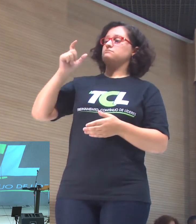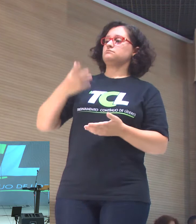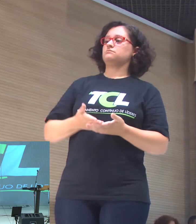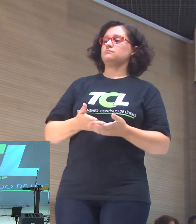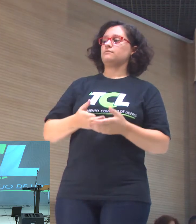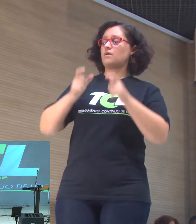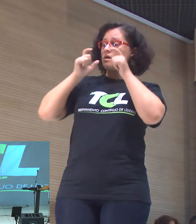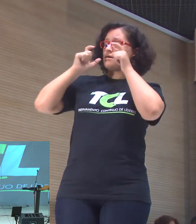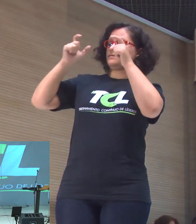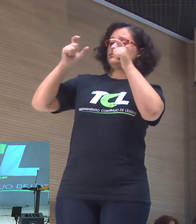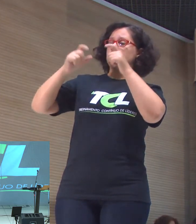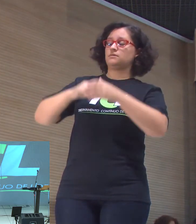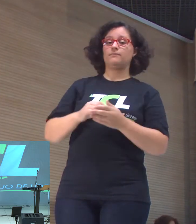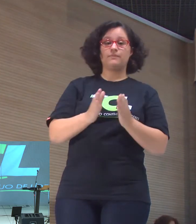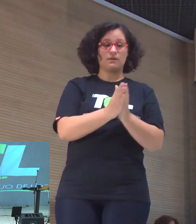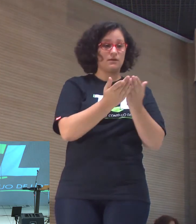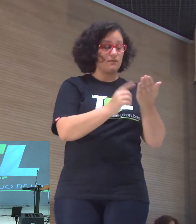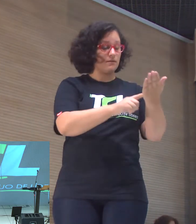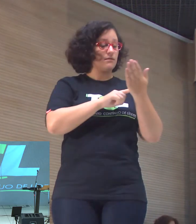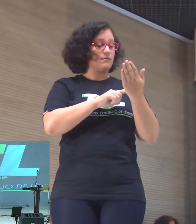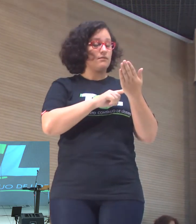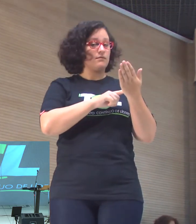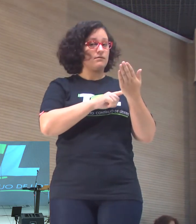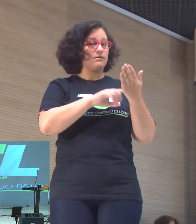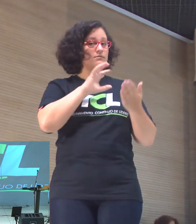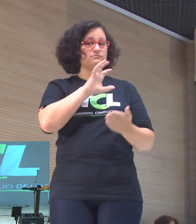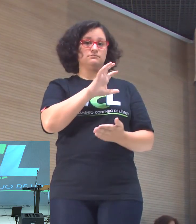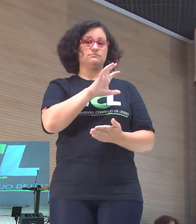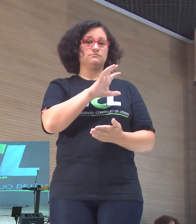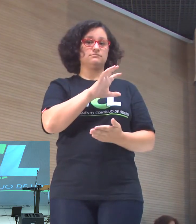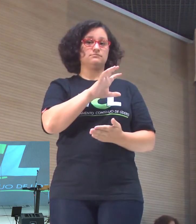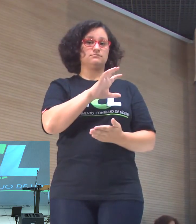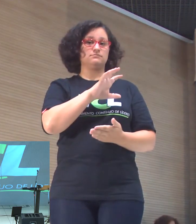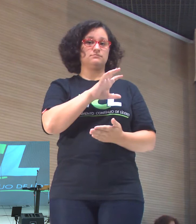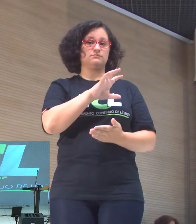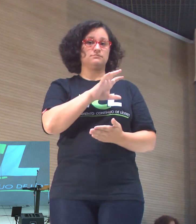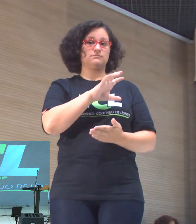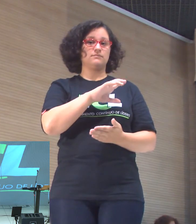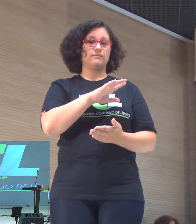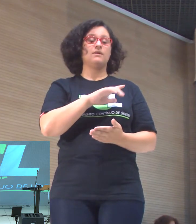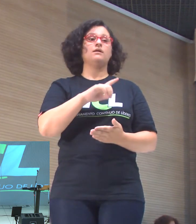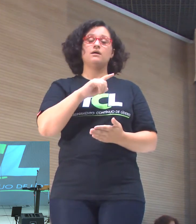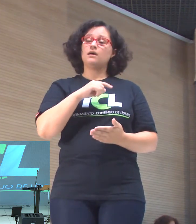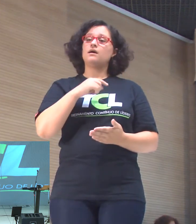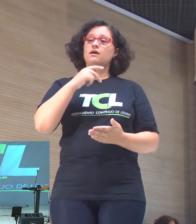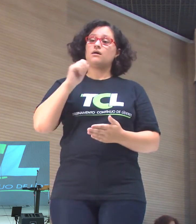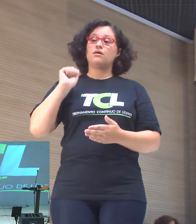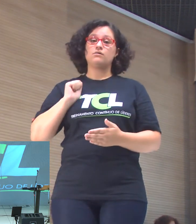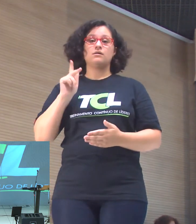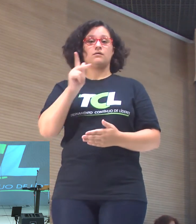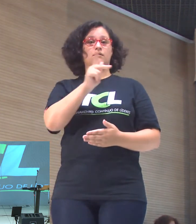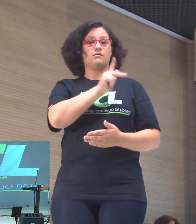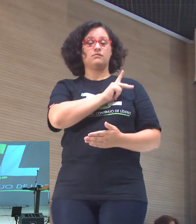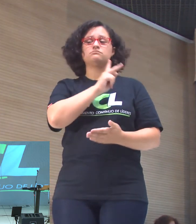mantida. Essa passagem bíblica, ela vai dizer que havia uma dedicação, eles se